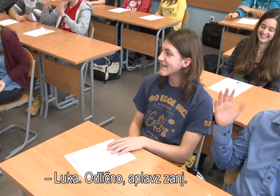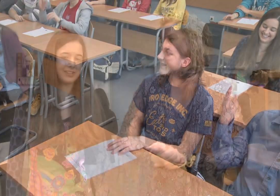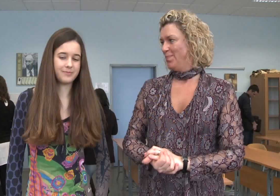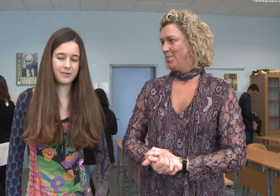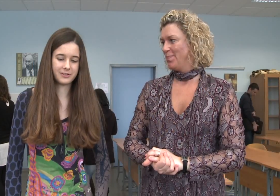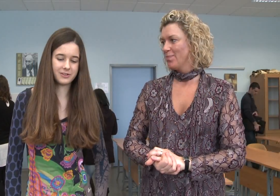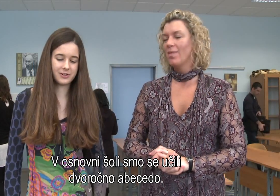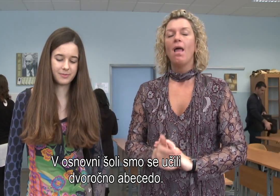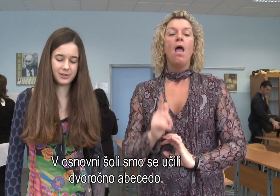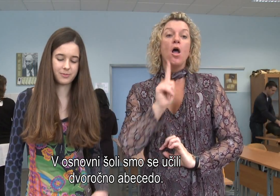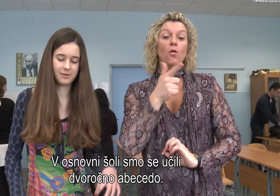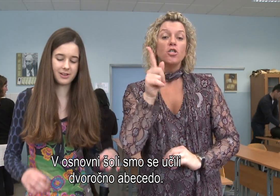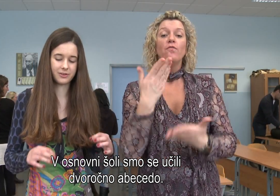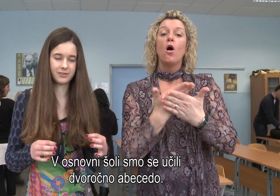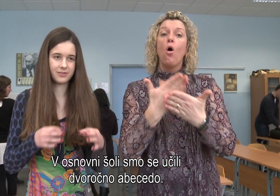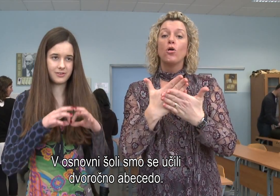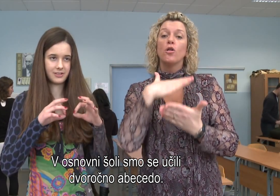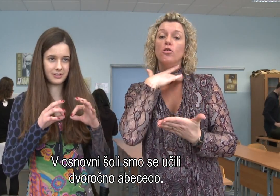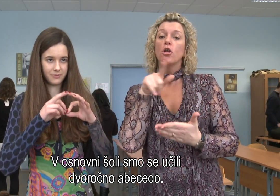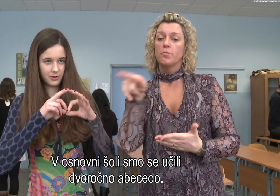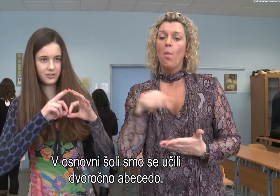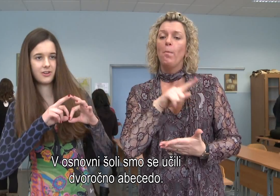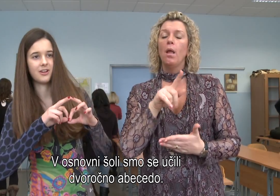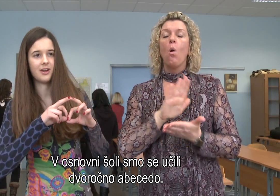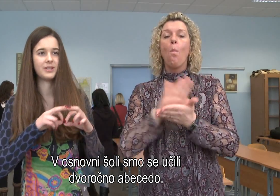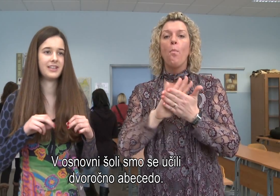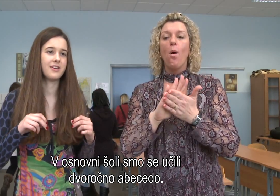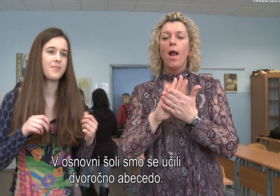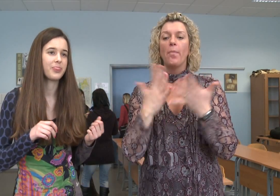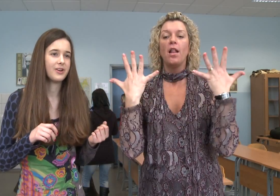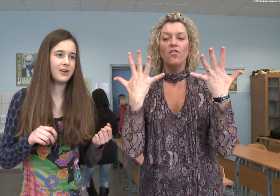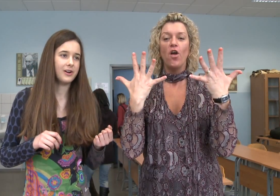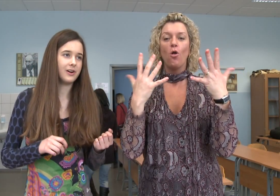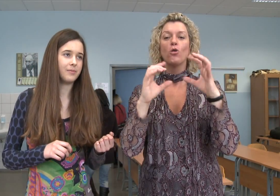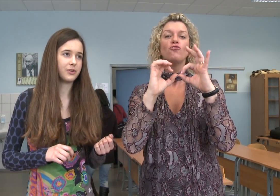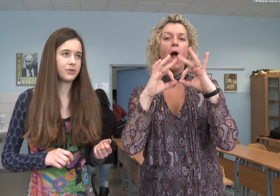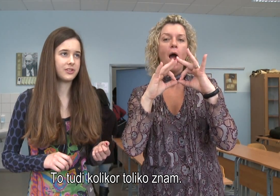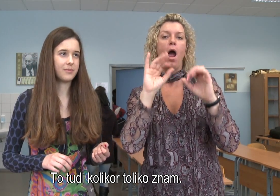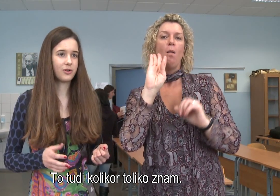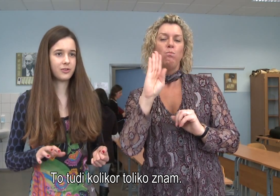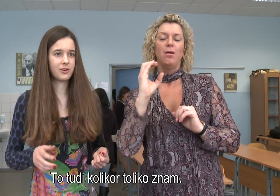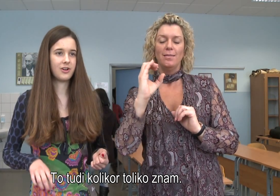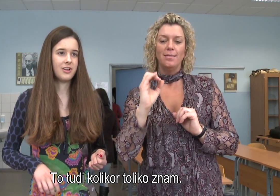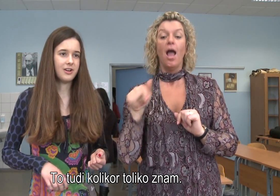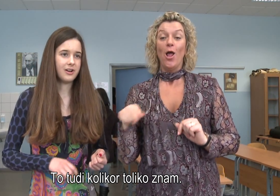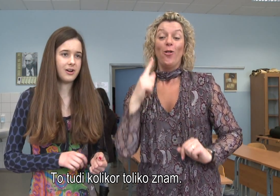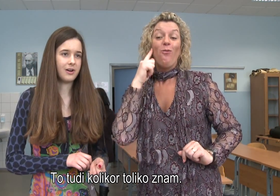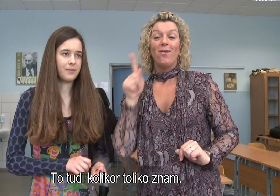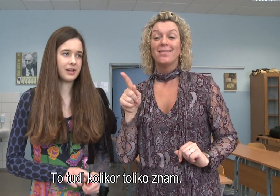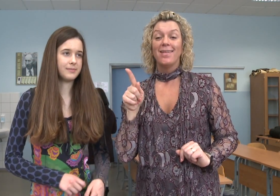Znači pa v osnovni šoli smo pač uporabljali to z dvoročno abecedo. To tudi znam koliko toliko. Ampak jaz sem